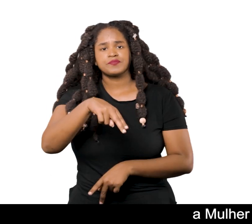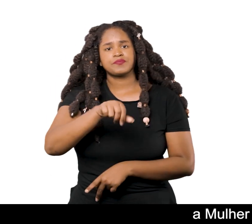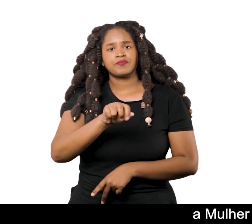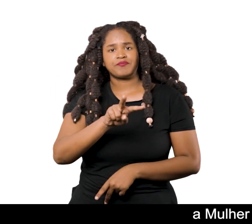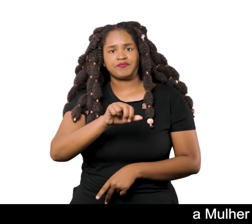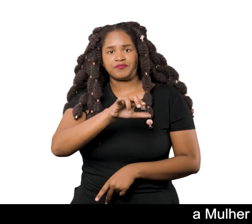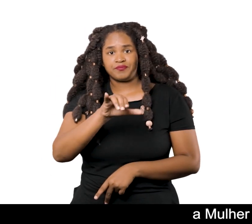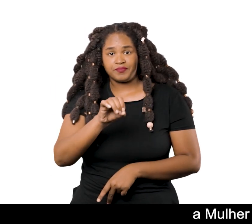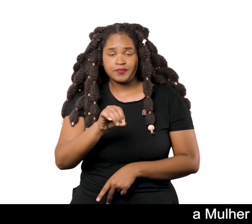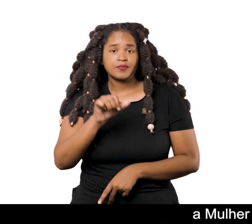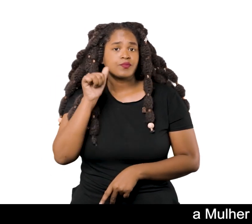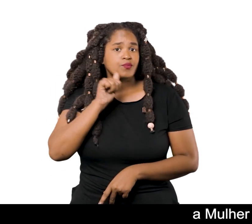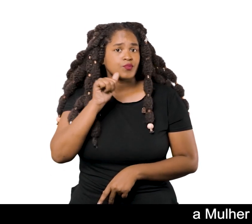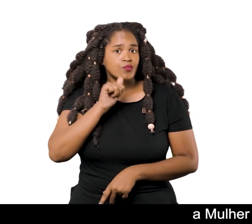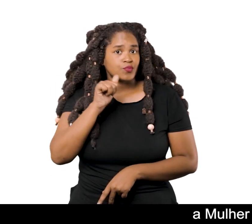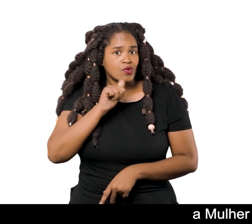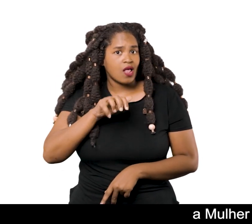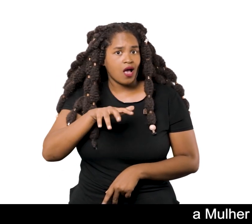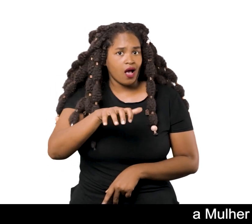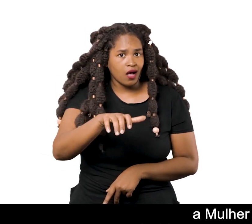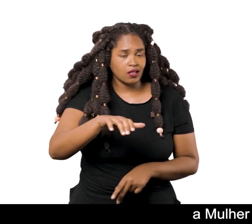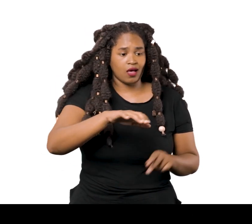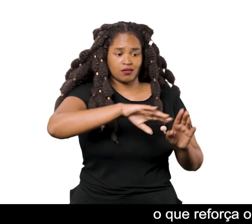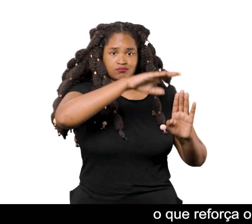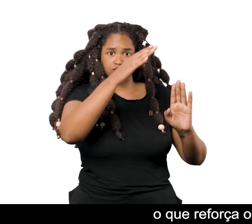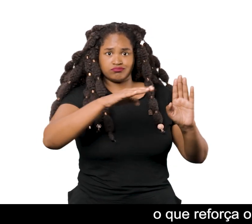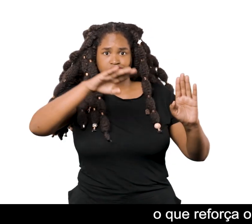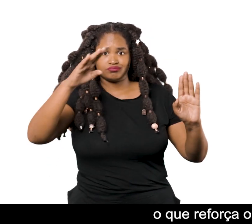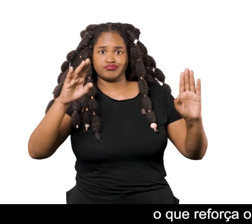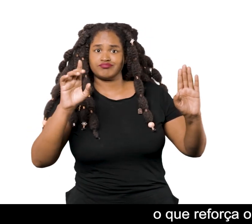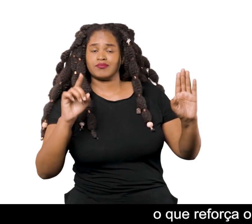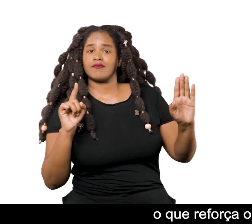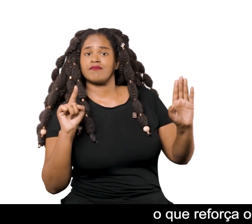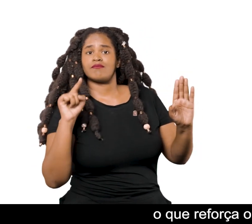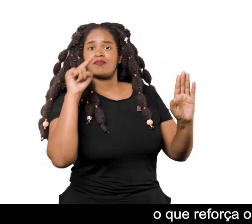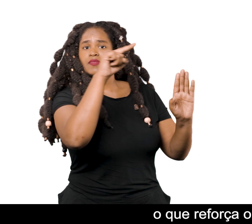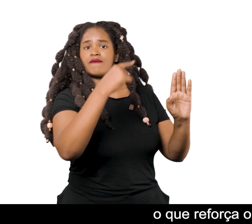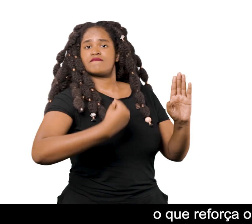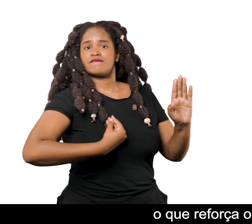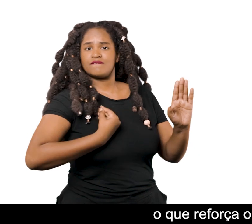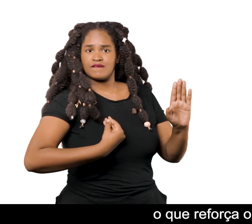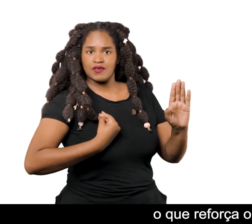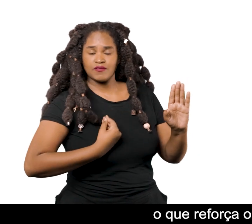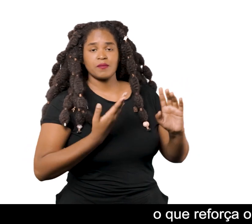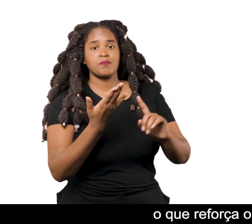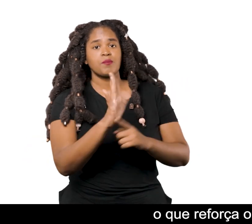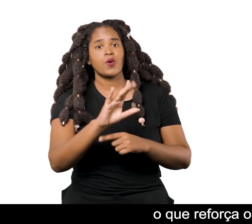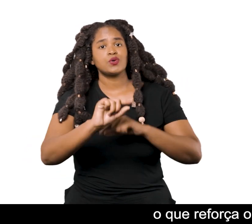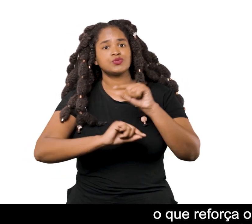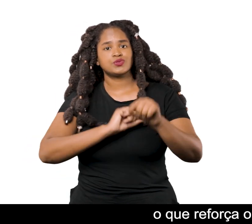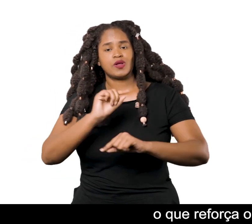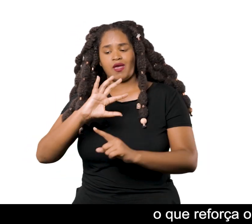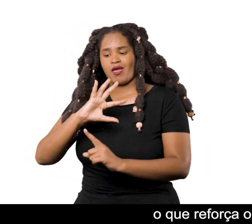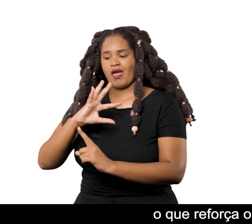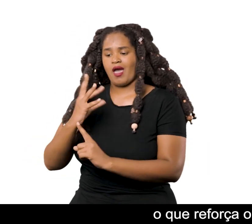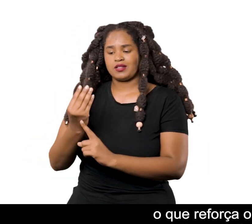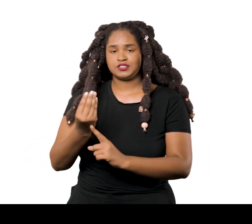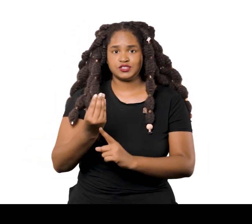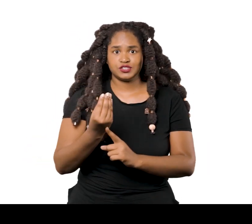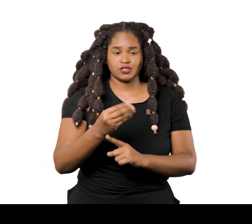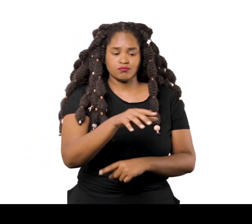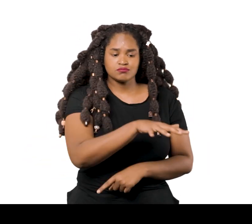a Mulher-Aranha habita o cume dessa montanha, o que reforça o vínculo entre a prática artística e o